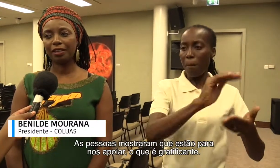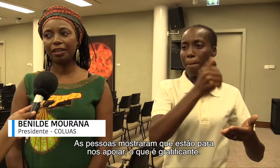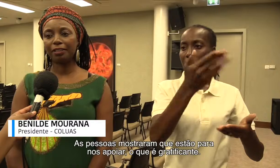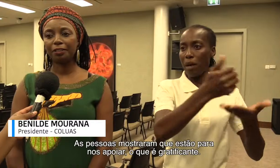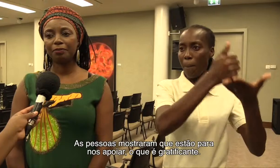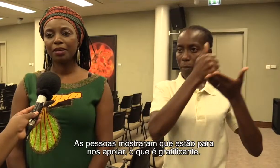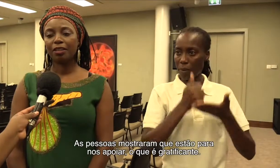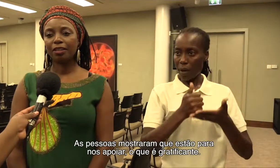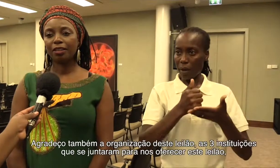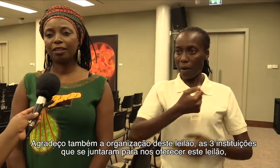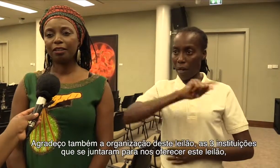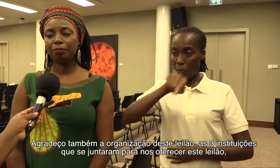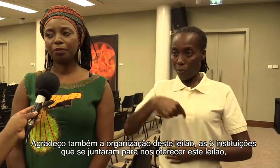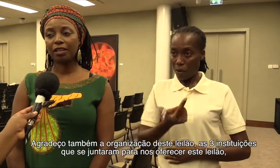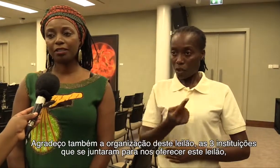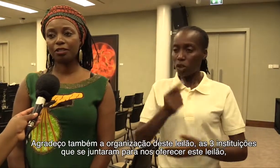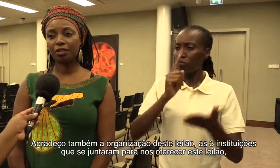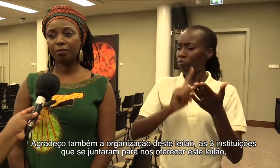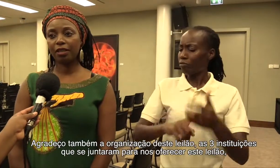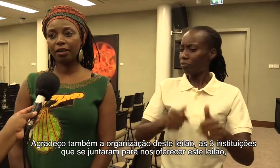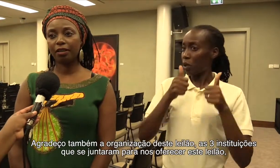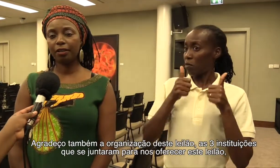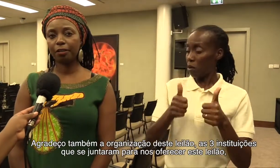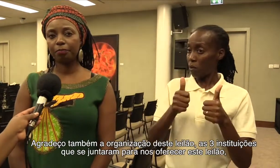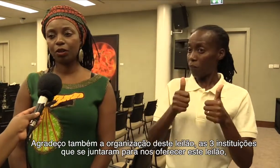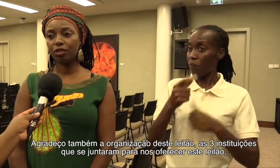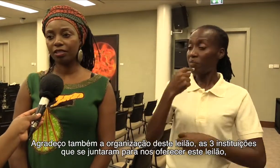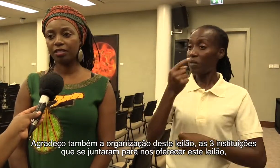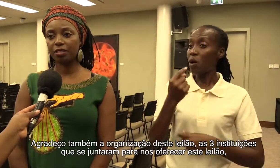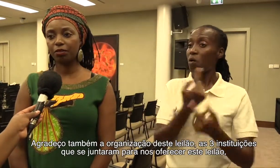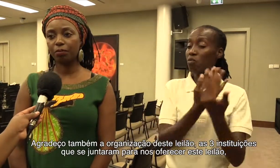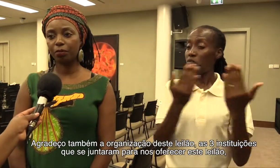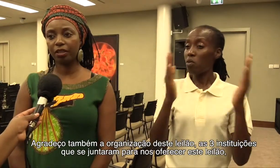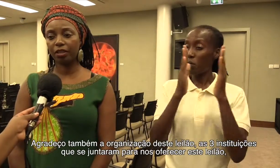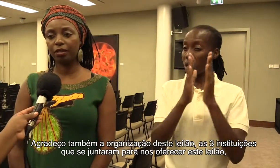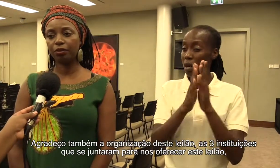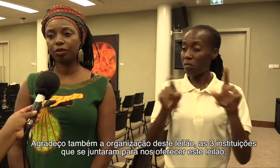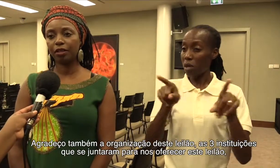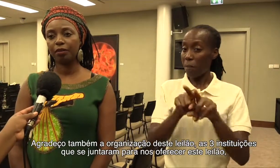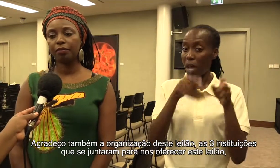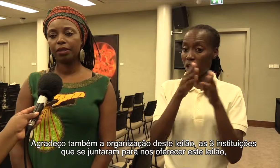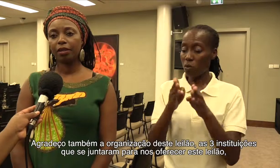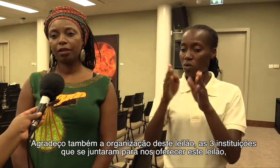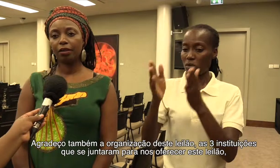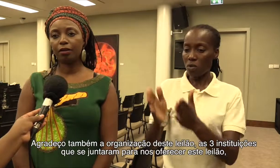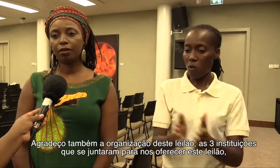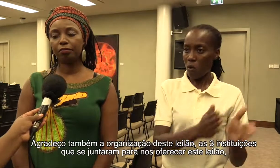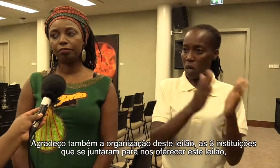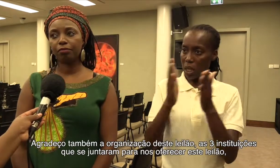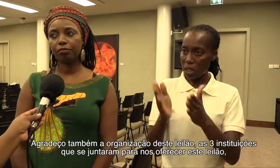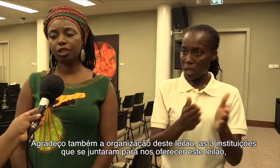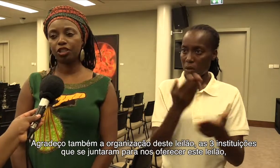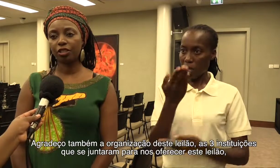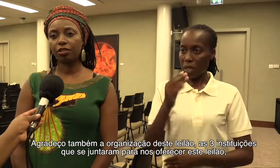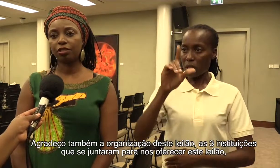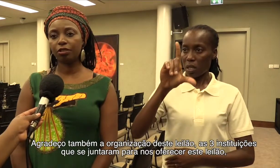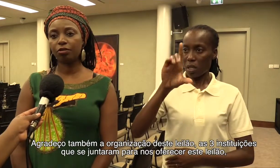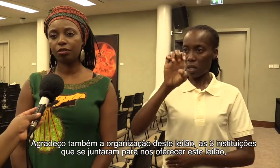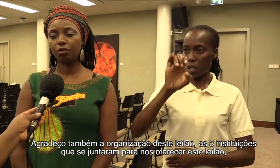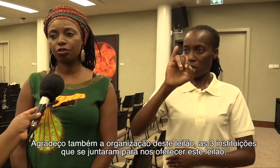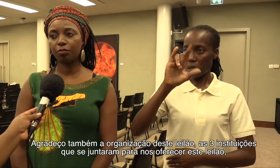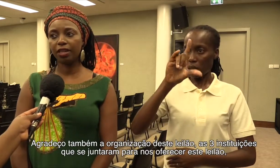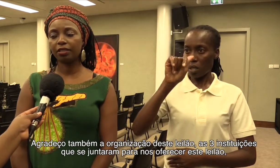gratificante. Agradeço também a organização do próprio leilão, as três